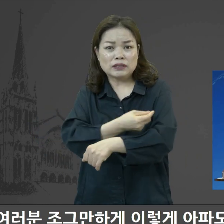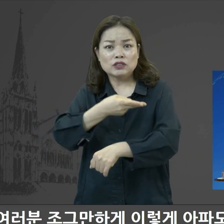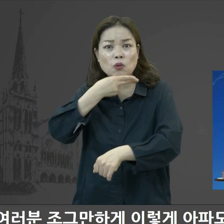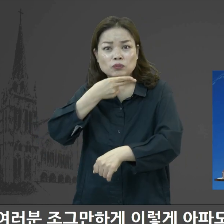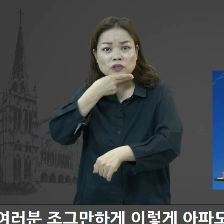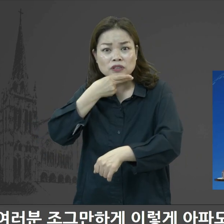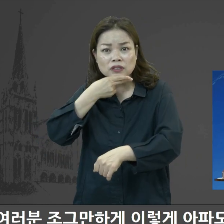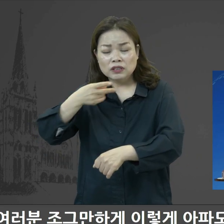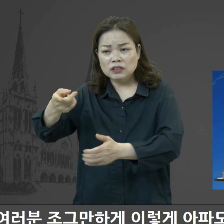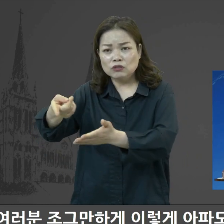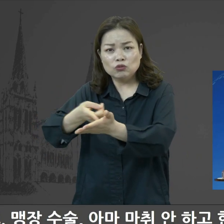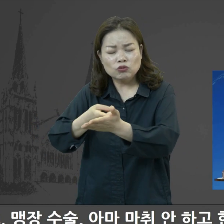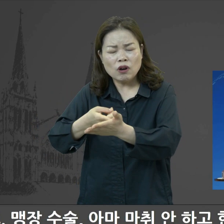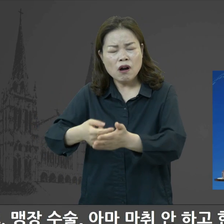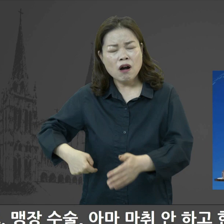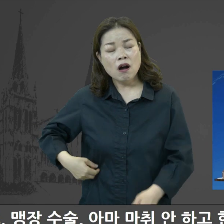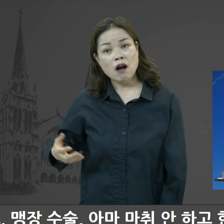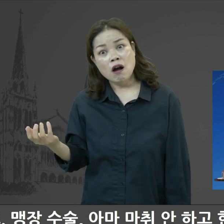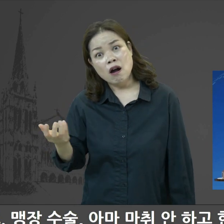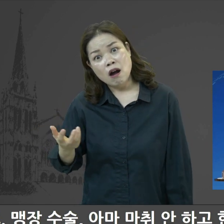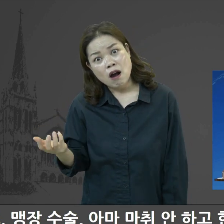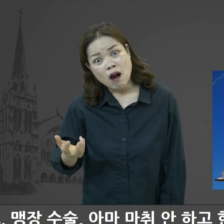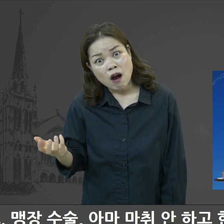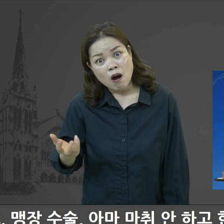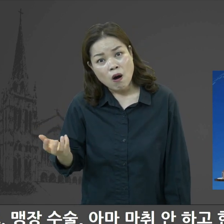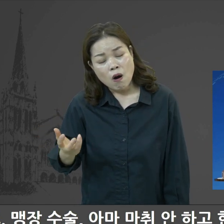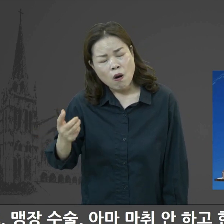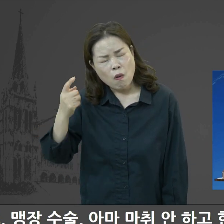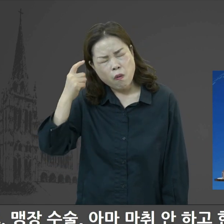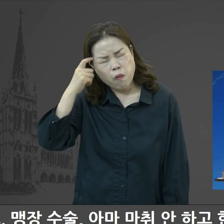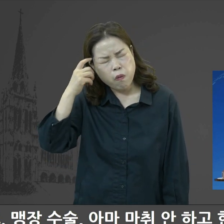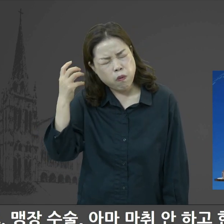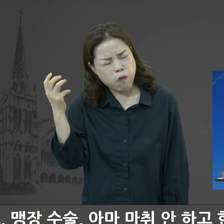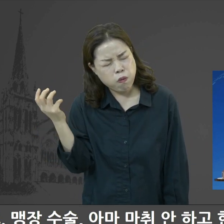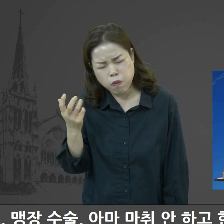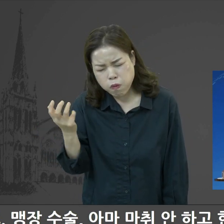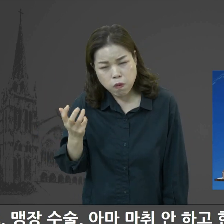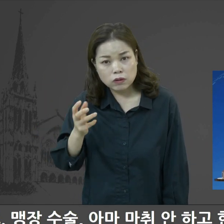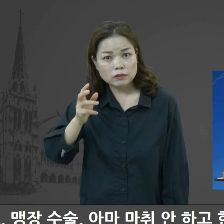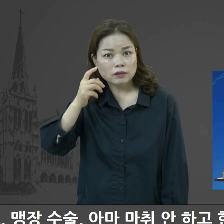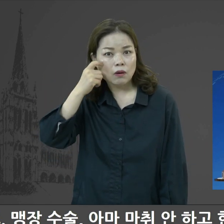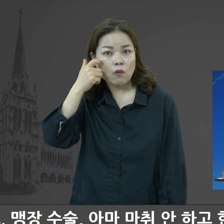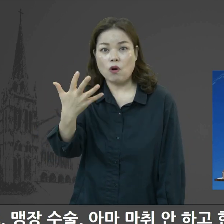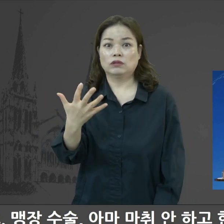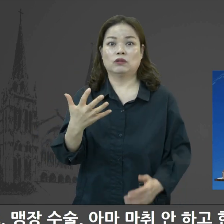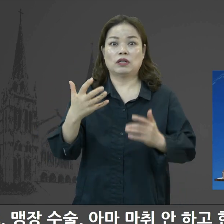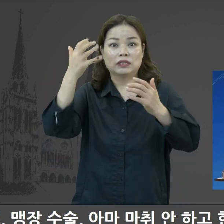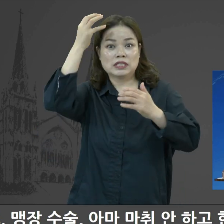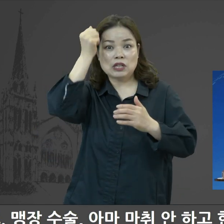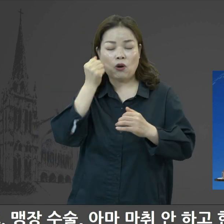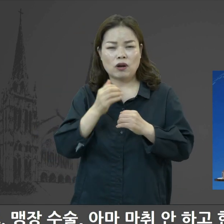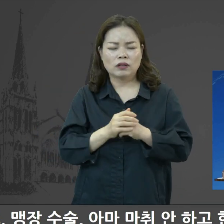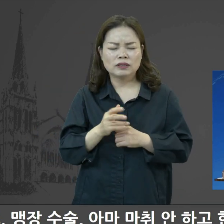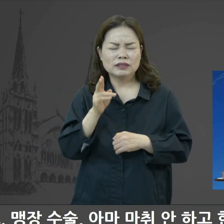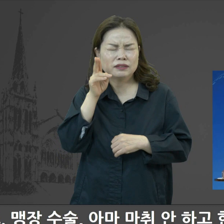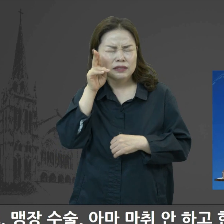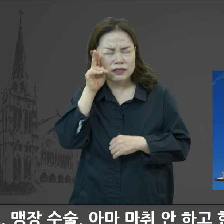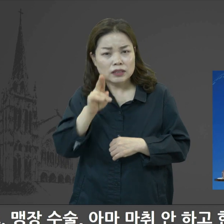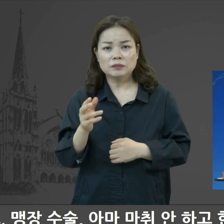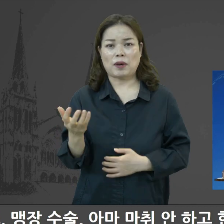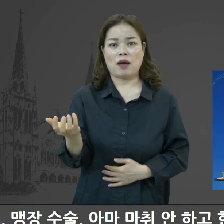아픈지. 저는 그때 그 통증이 너무 생생해요. 얼마나